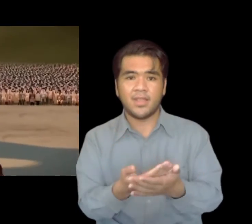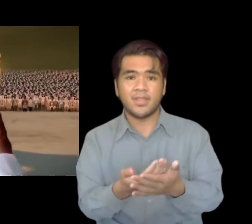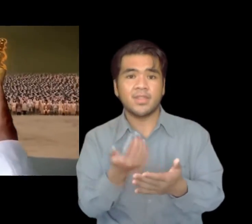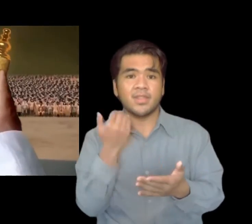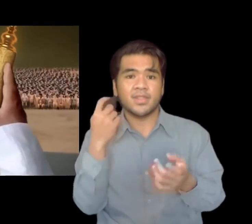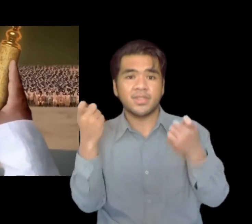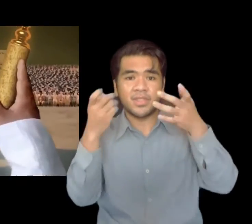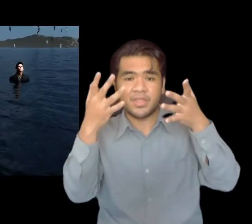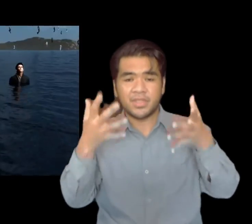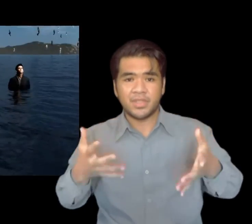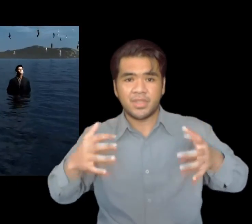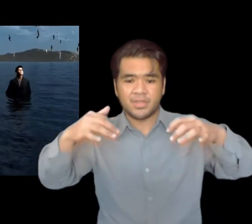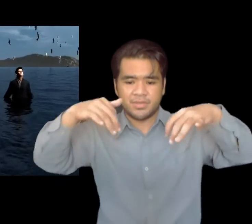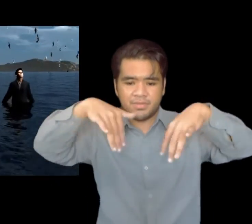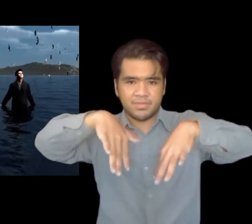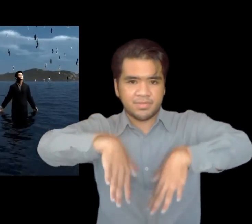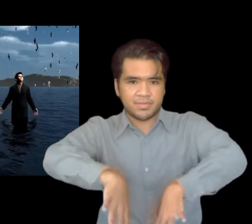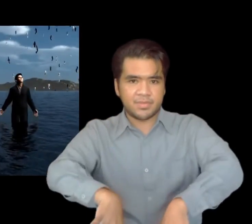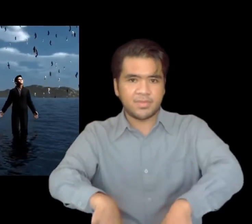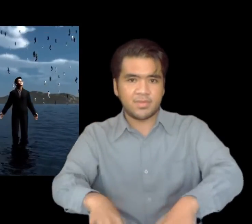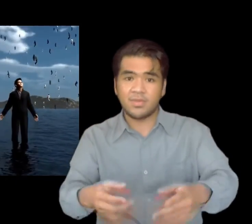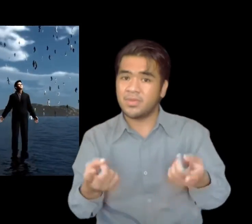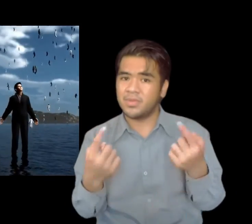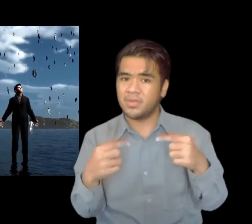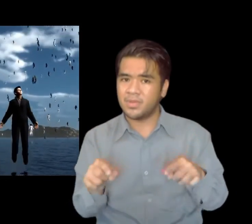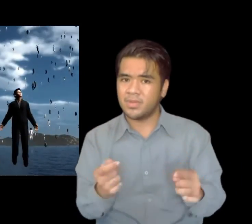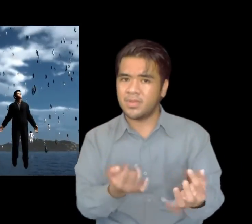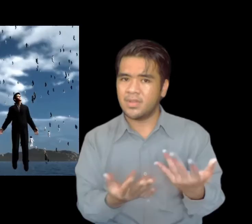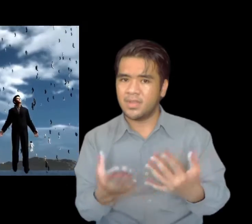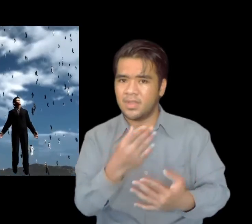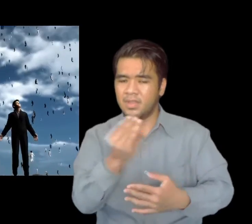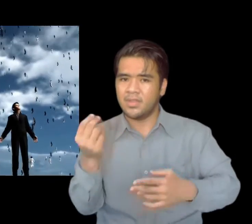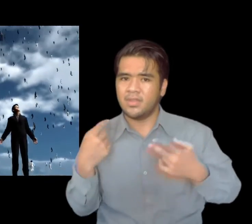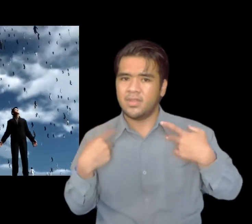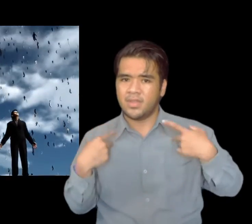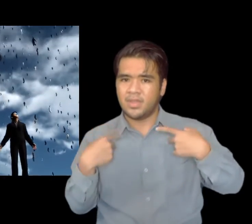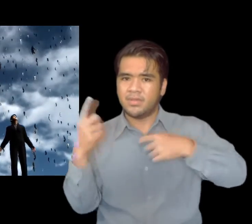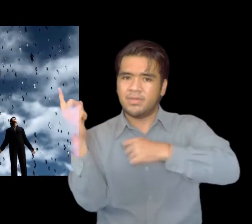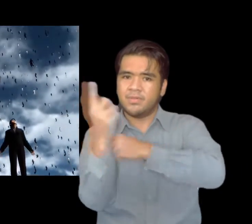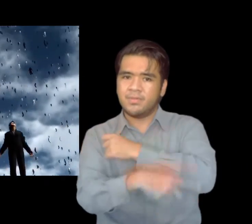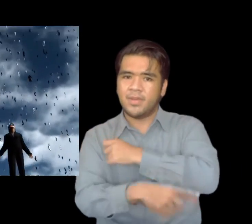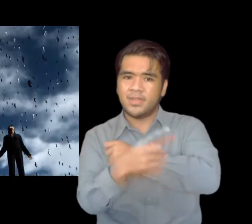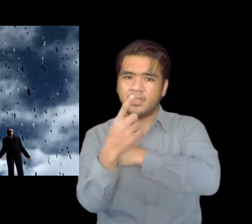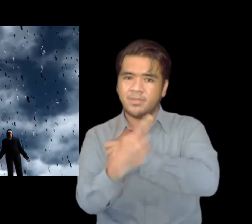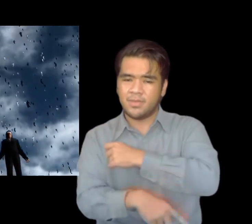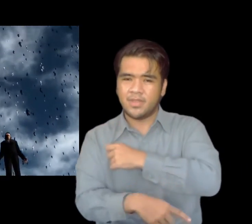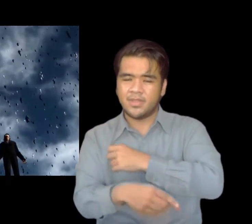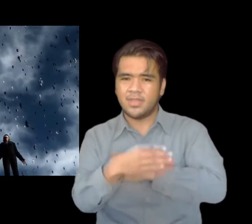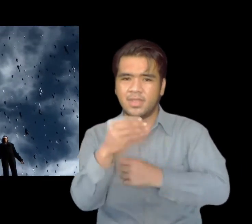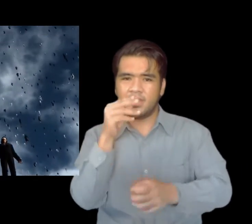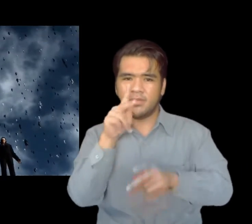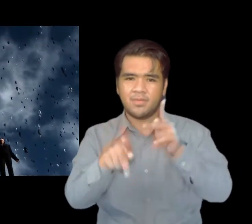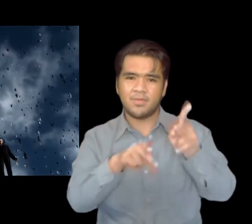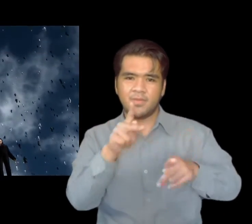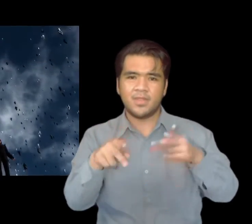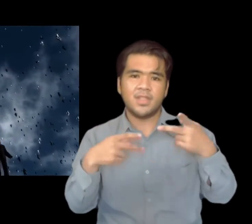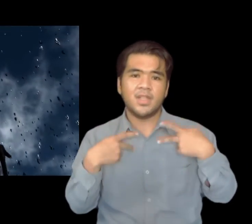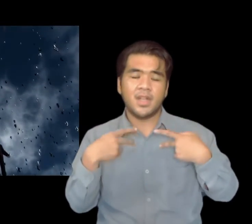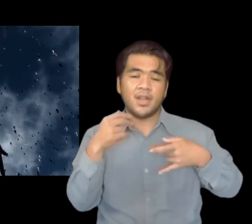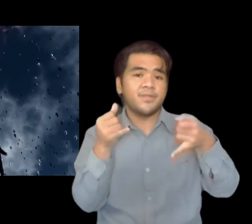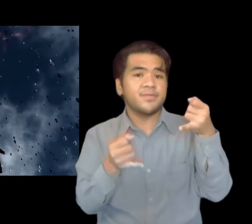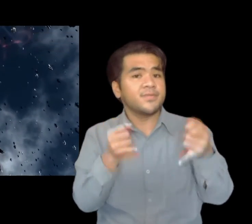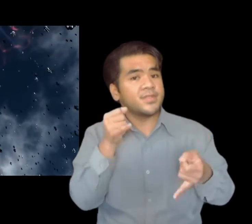araw ng paghuhukom. Sa araw na iyon, iluluwa ng dagat ang mga patay na naroroon at iluluwa din ng kamatayan at